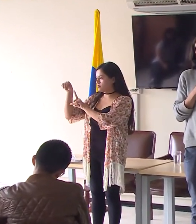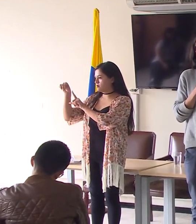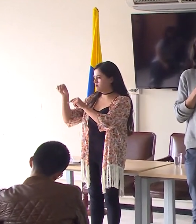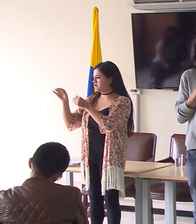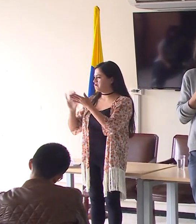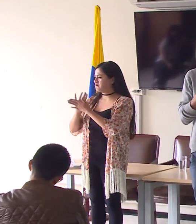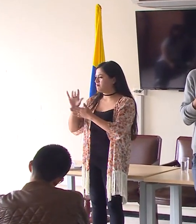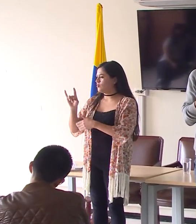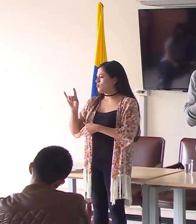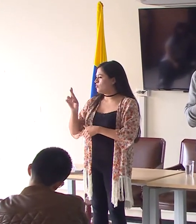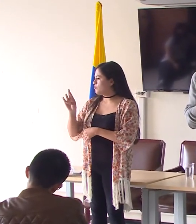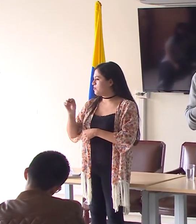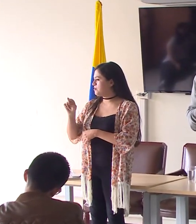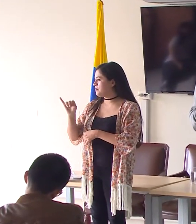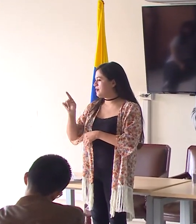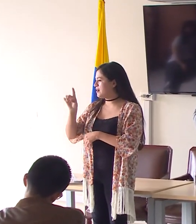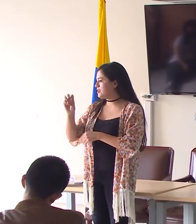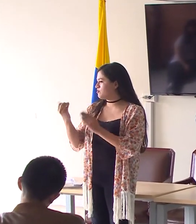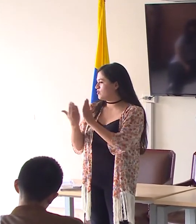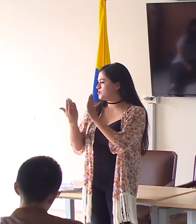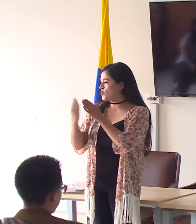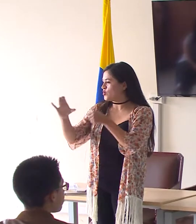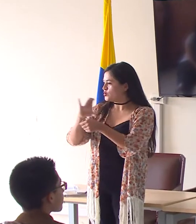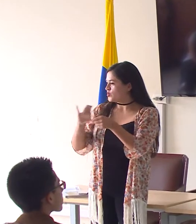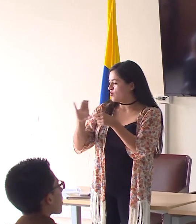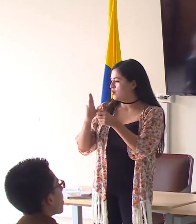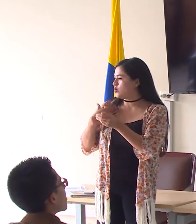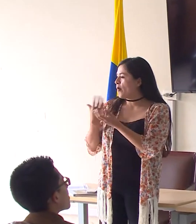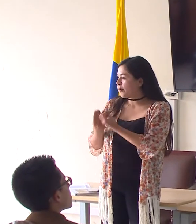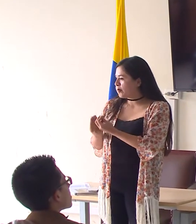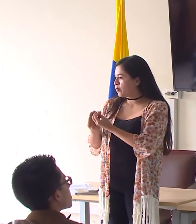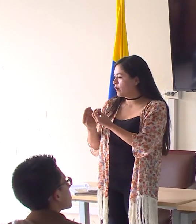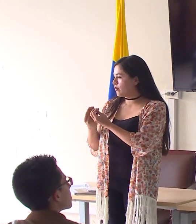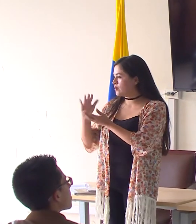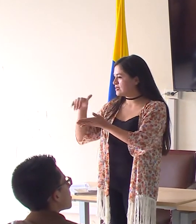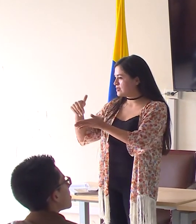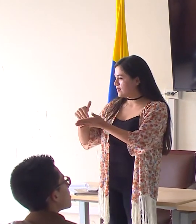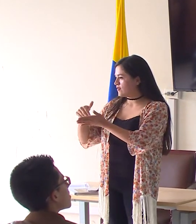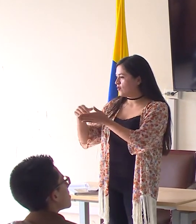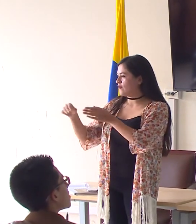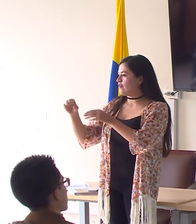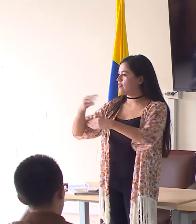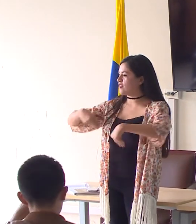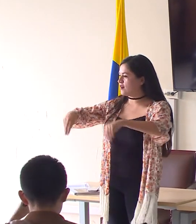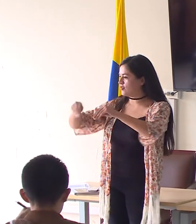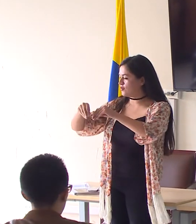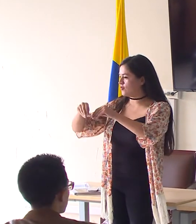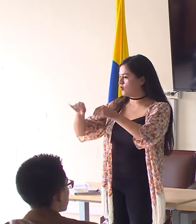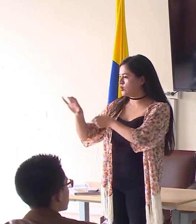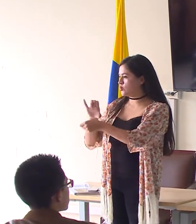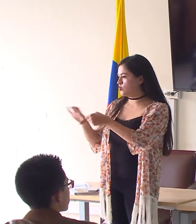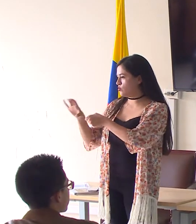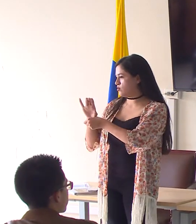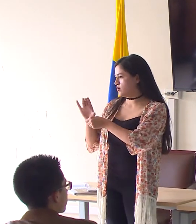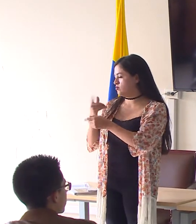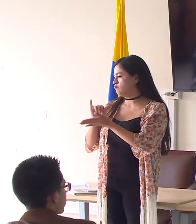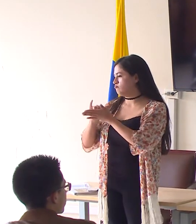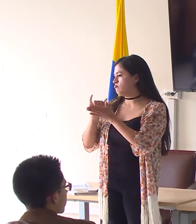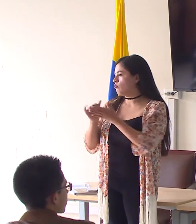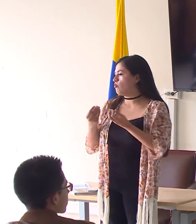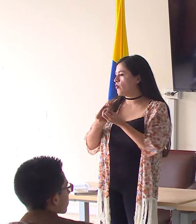del centro de estudios territorio y ciudad en el cual he venido coordinando la línea investigación en estudios urbanos